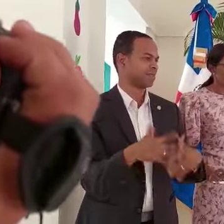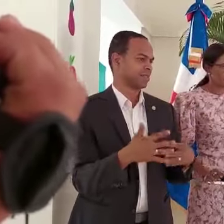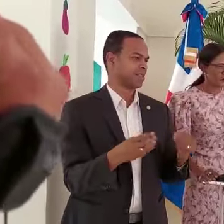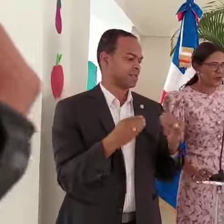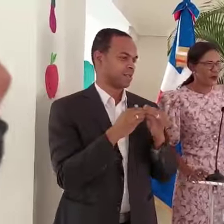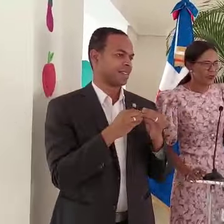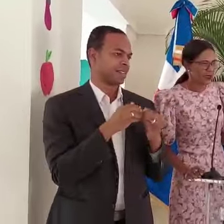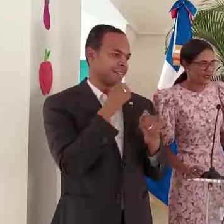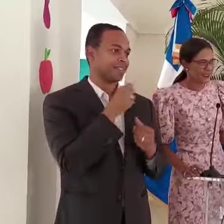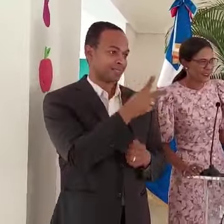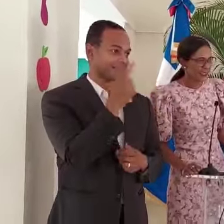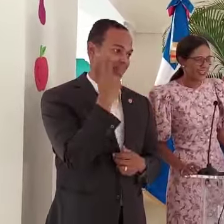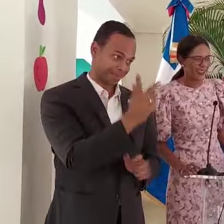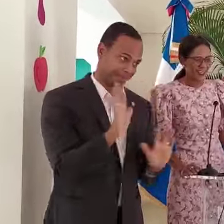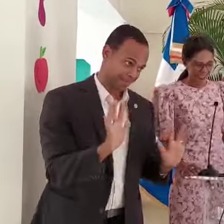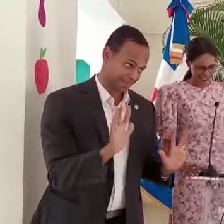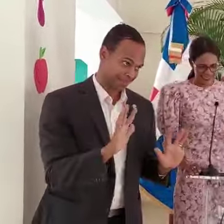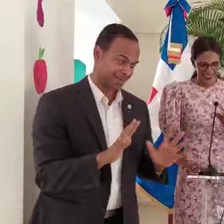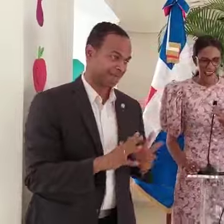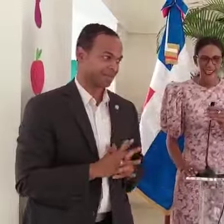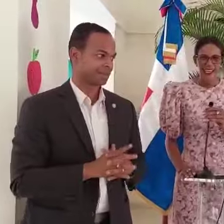años, pero que usted lo vea.